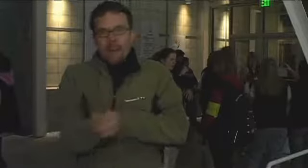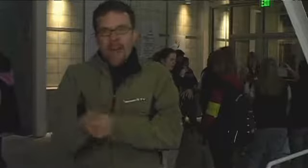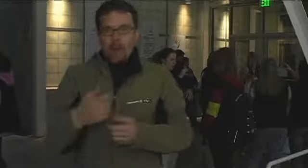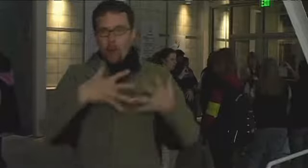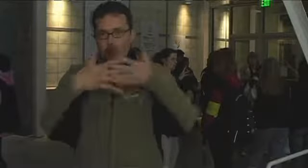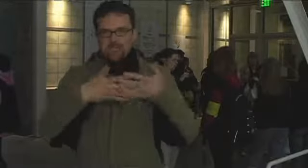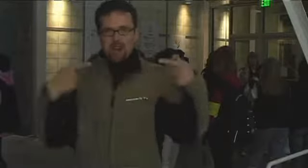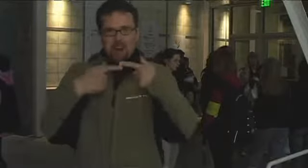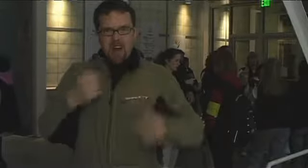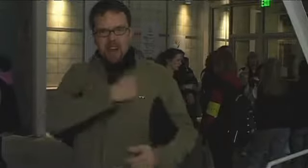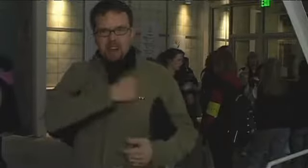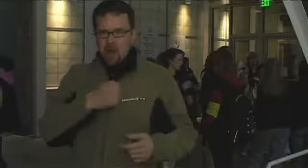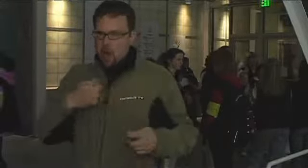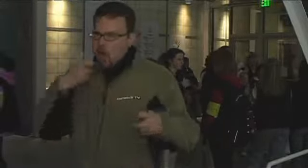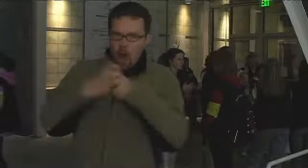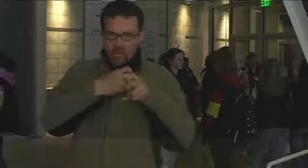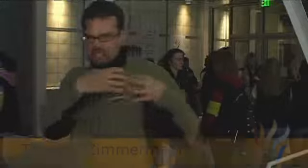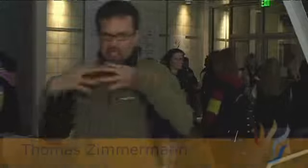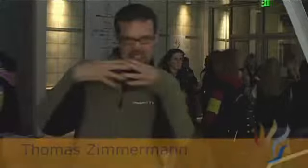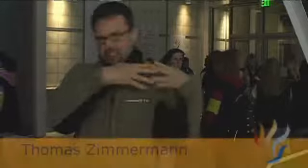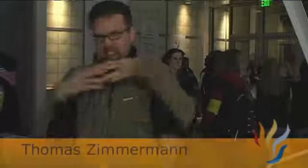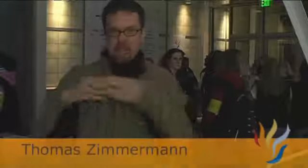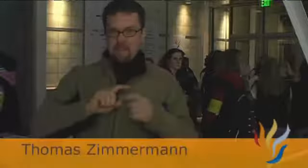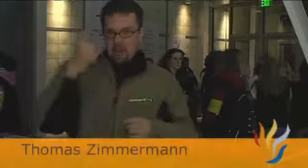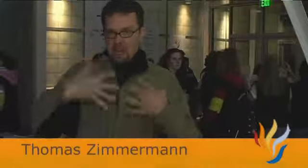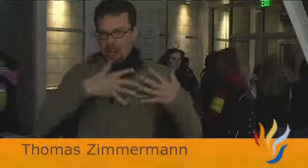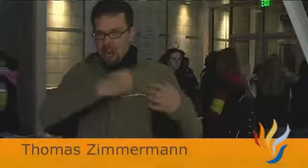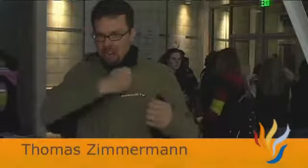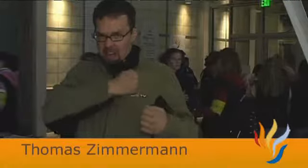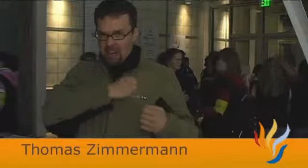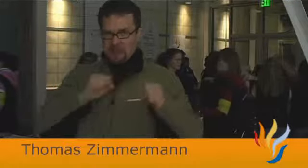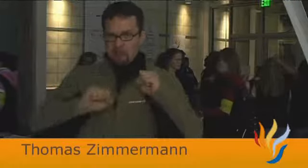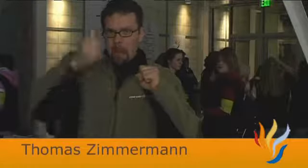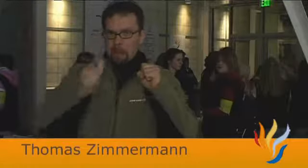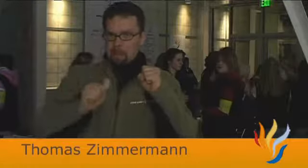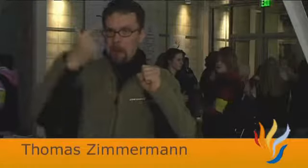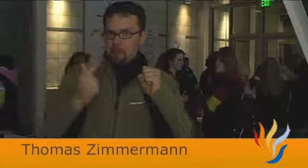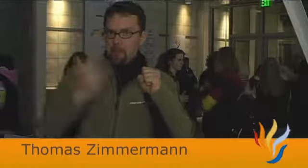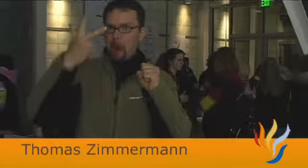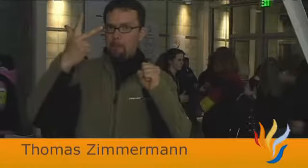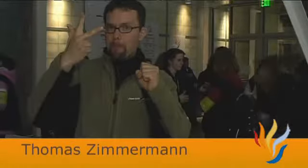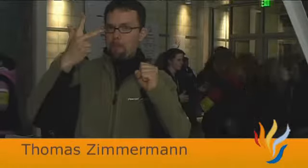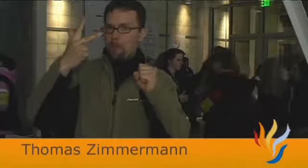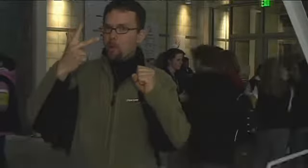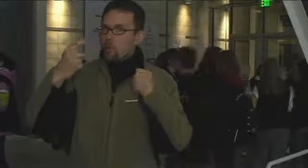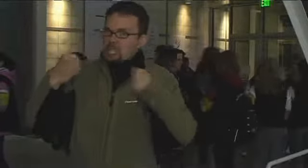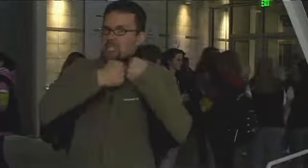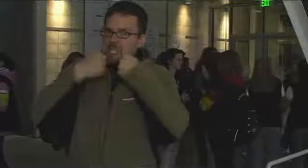Ja, wir haben jetzt soeben einen sehr spannenden Eishockey-Match gesehen zwischen Kanada und USA. Kanada ging mit 3 Punkten